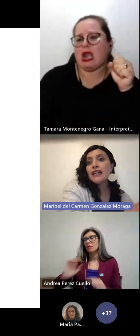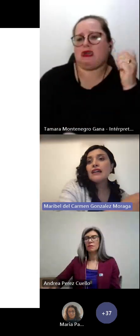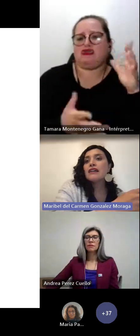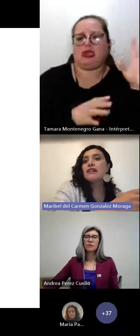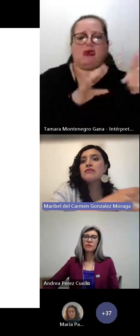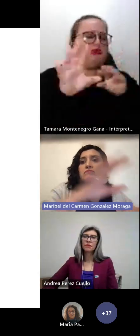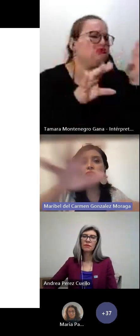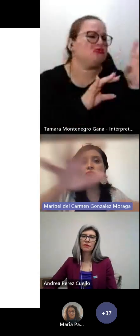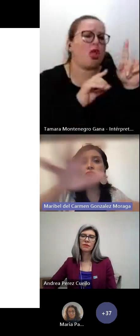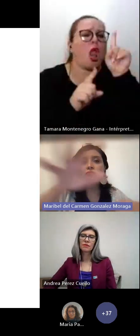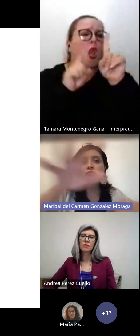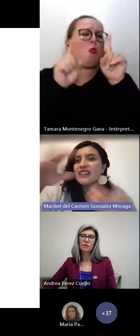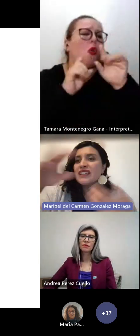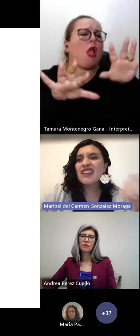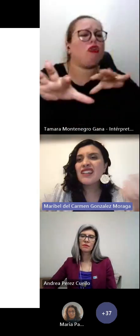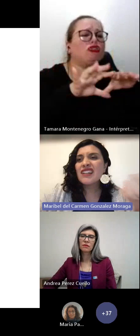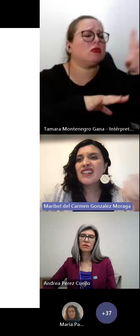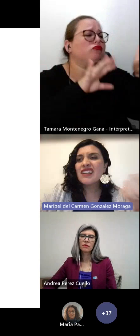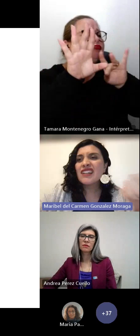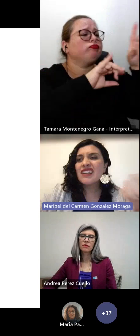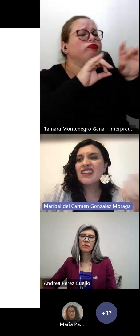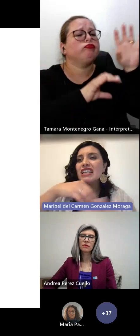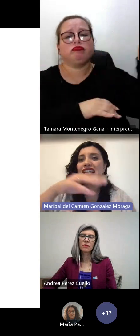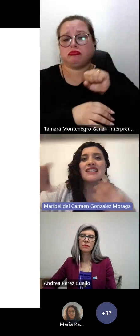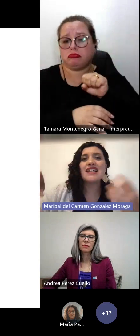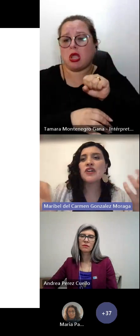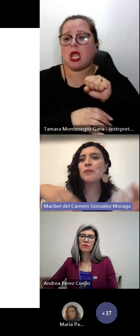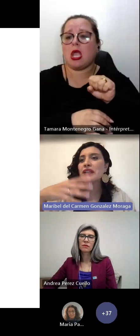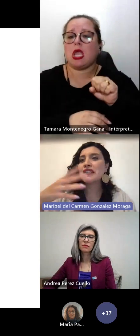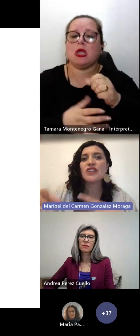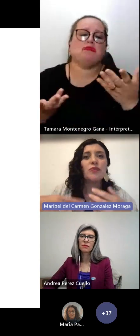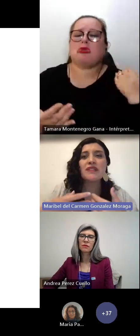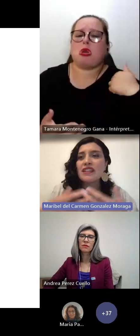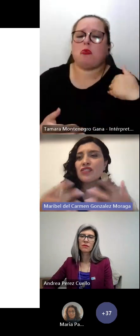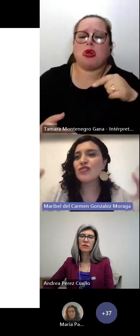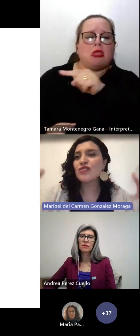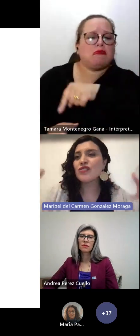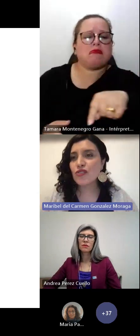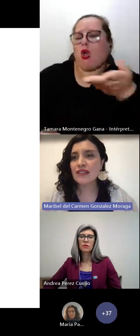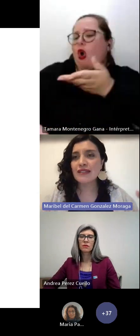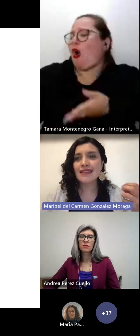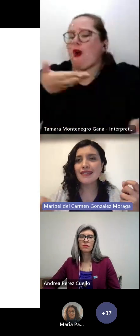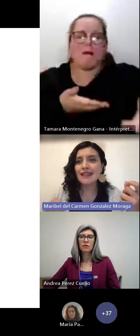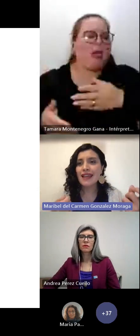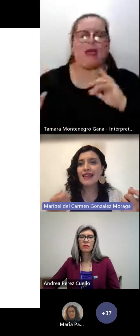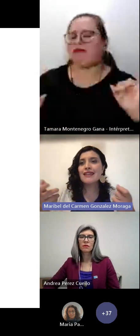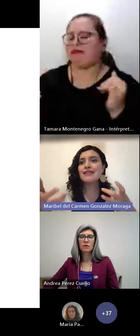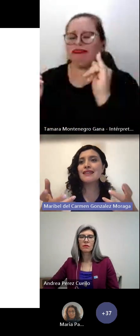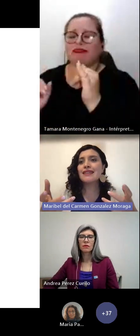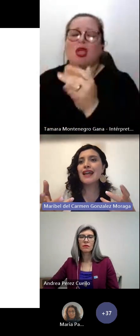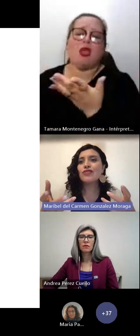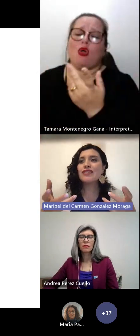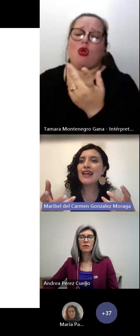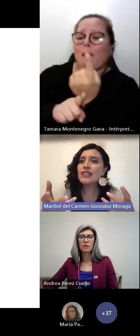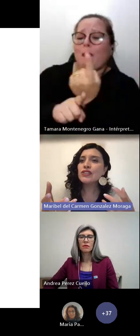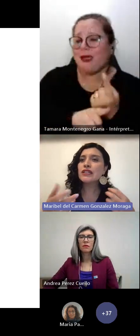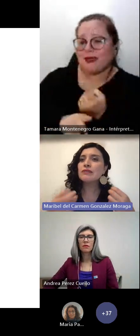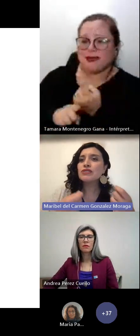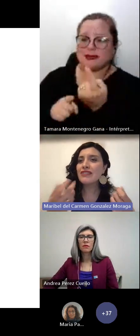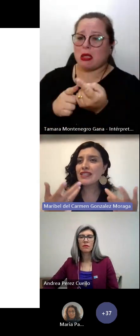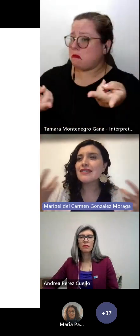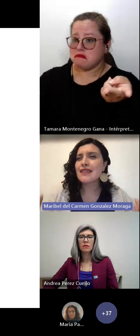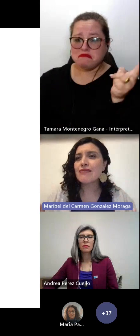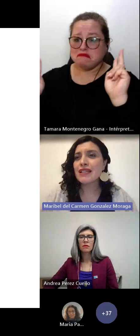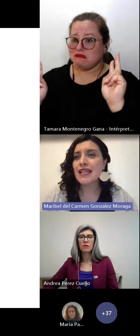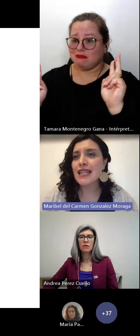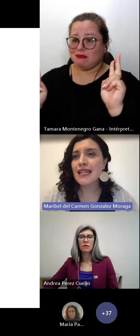trabajar. No importa que los niños y niñas sigan compartiendo, conversando de otras cosas. Es decir, no se da esto que